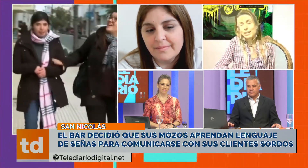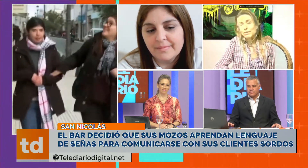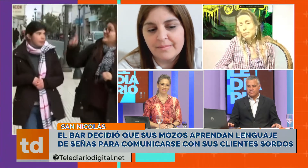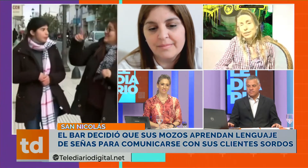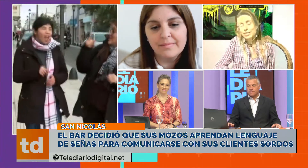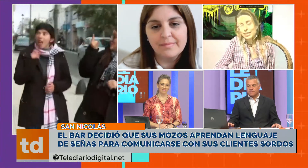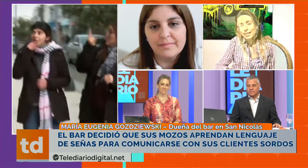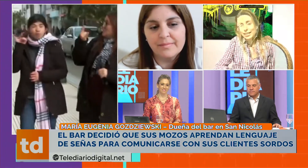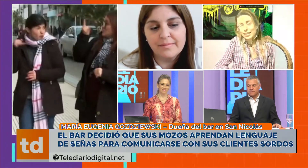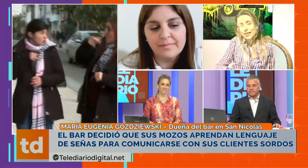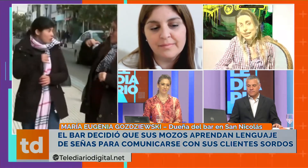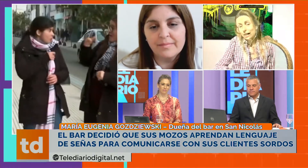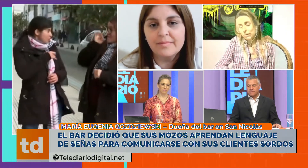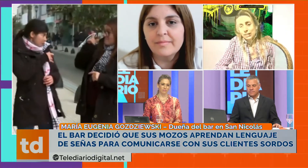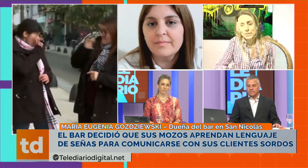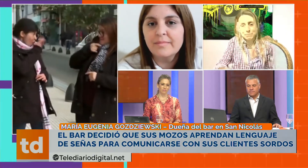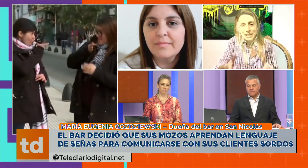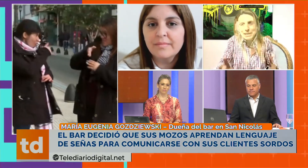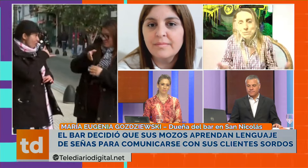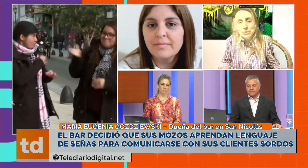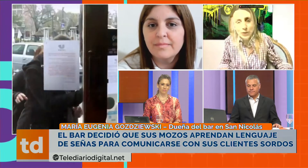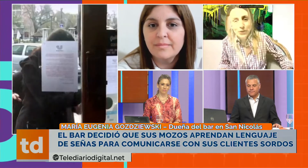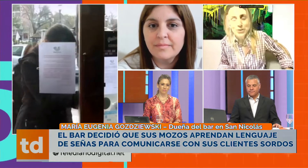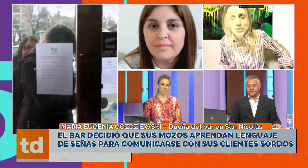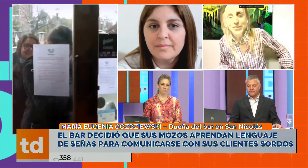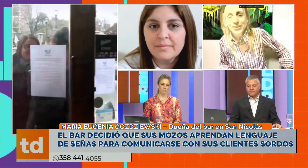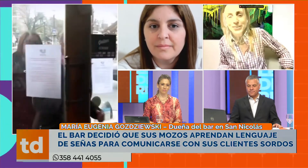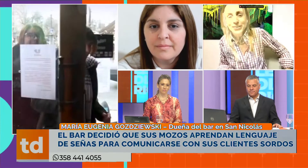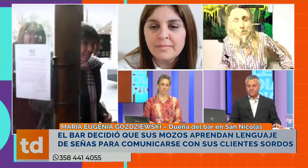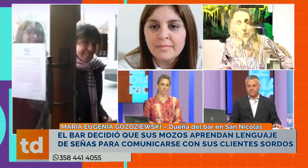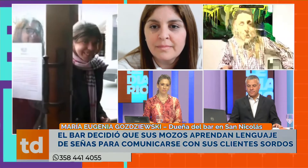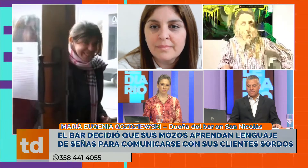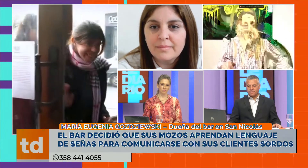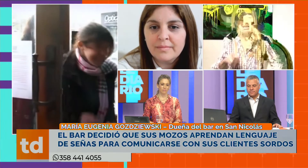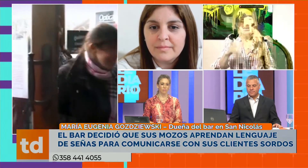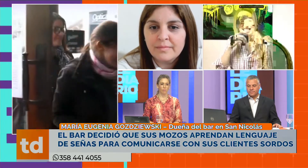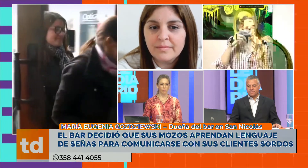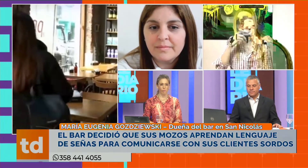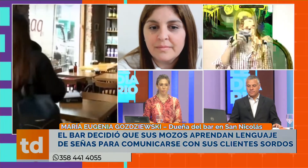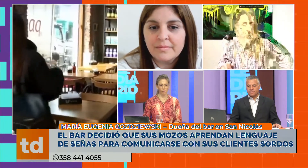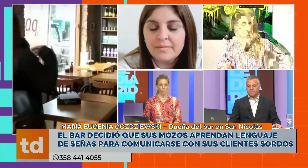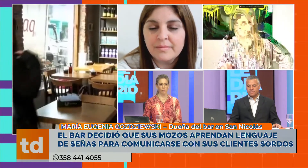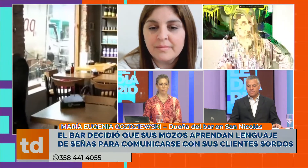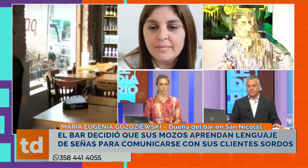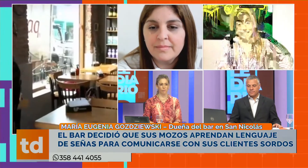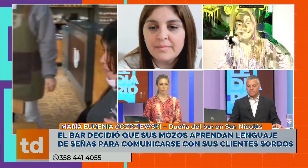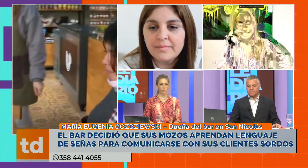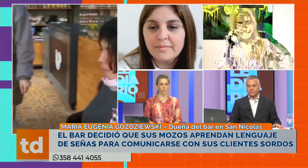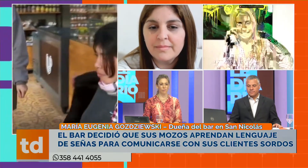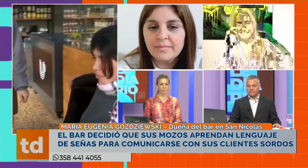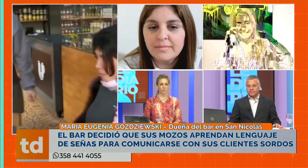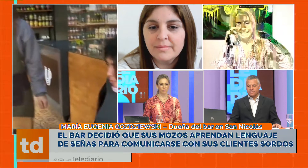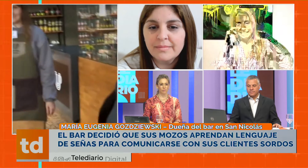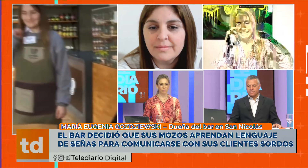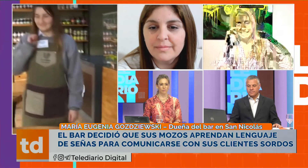bueno, ¿quién nos puede llegar a capacitar? Porque, bueno, para mí era un mundo desconocido y, bueno, así es como llegamos a Edith